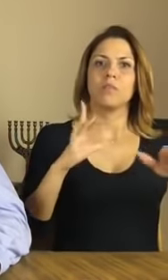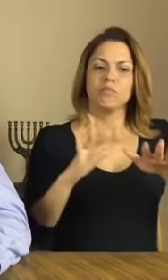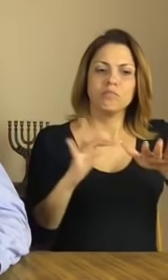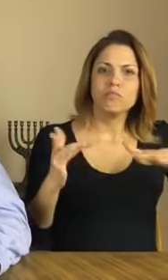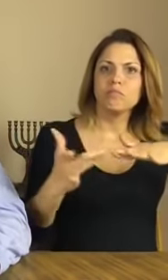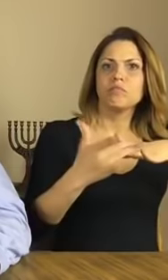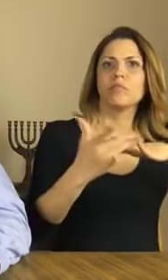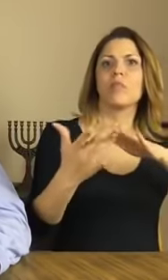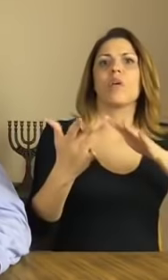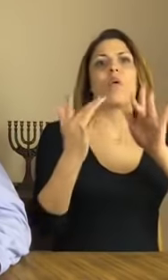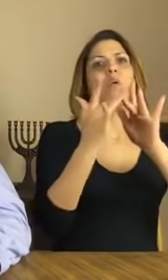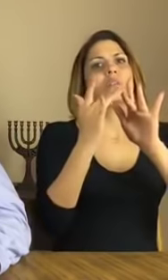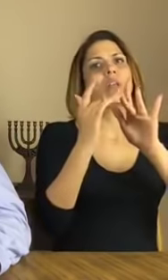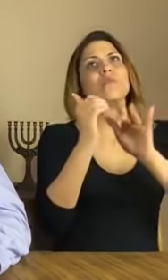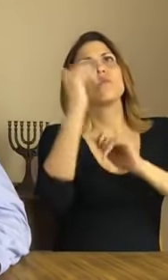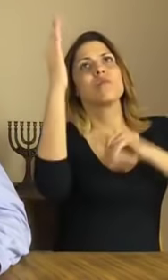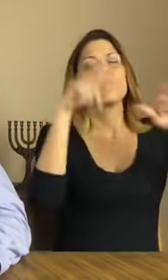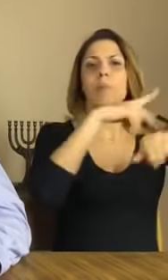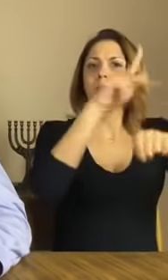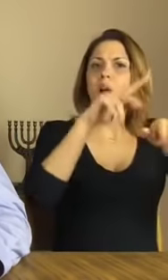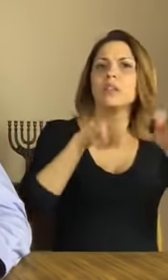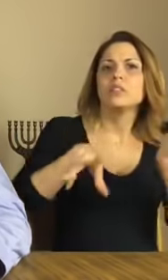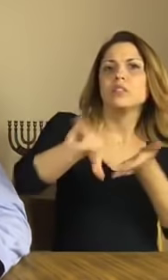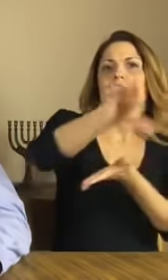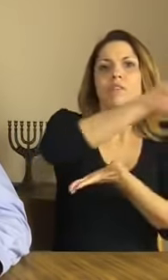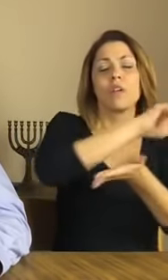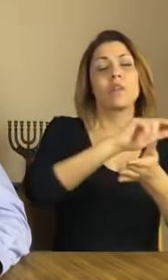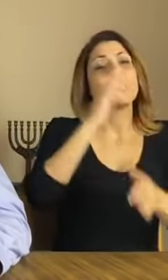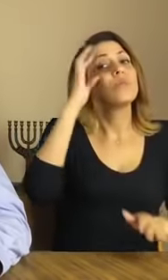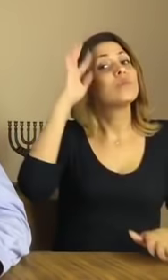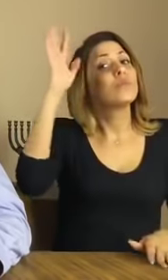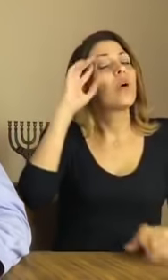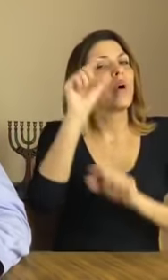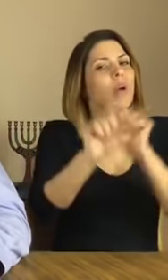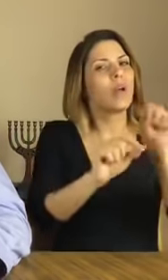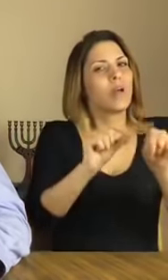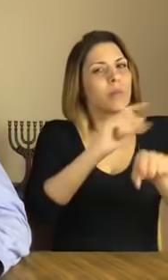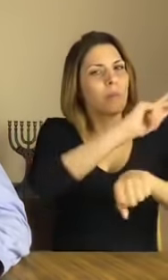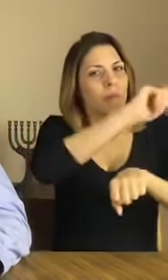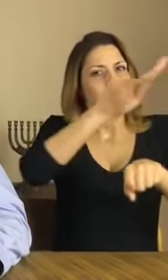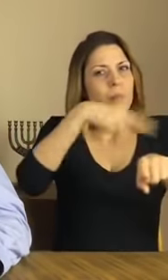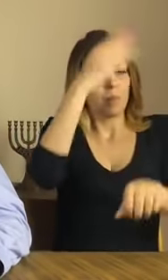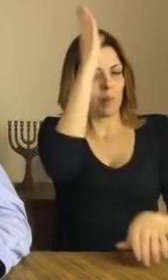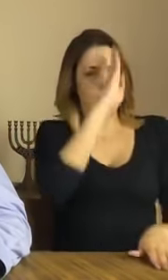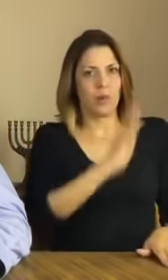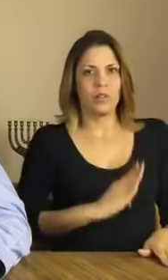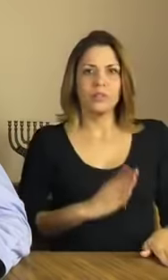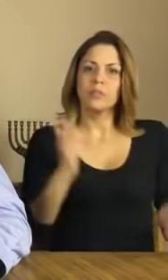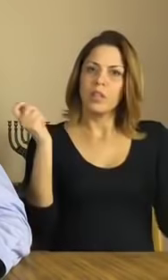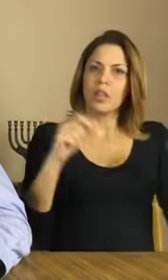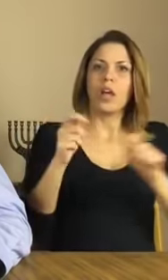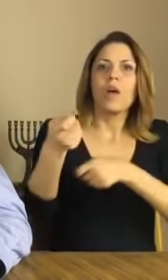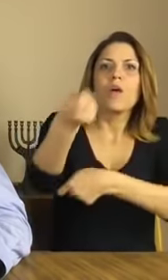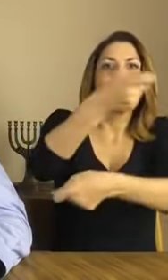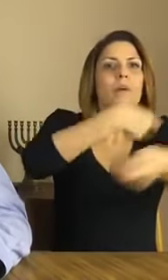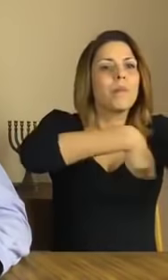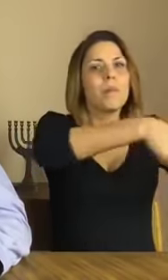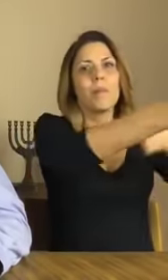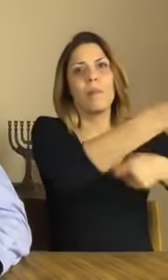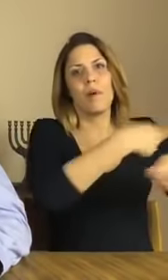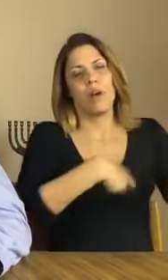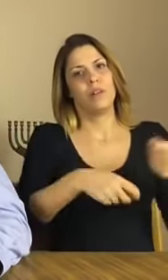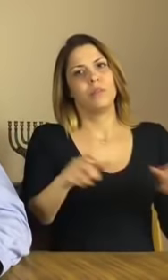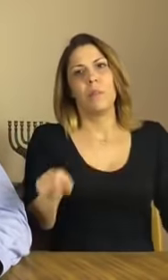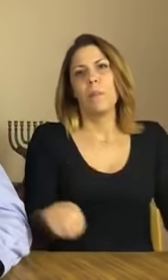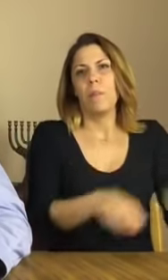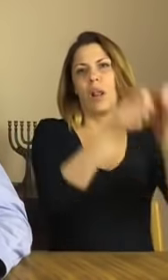pensando então num projecto de o brasil fazer comércio logicamente sem prejudicar o nosso